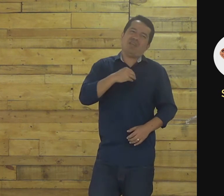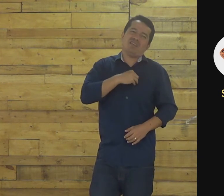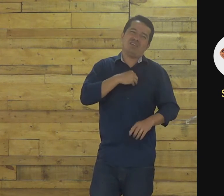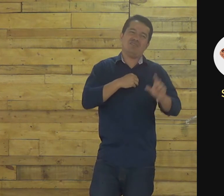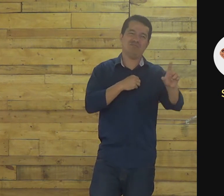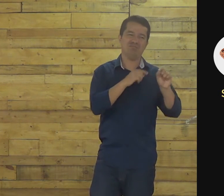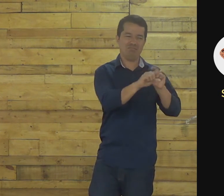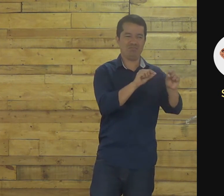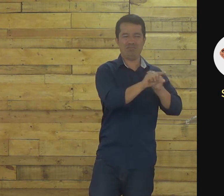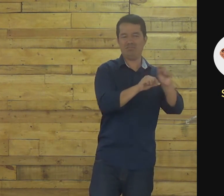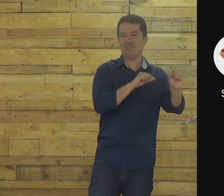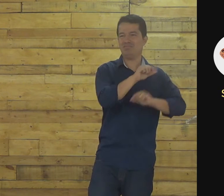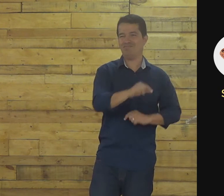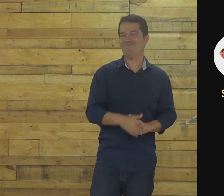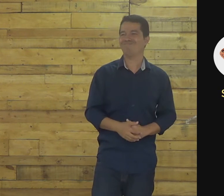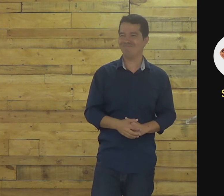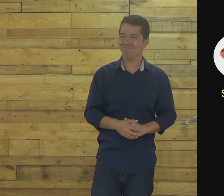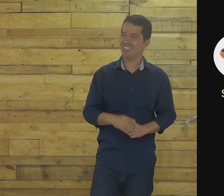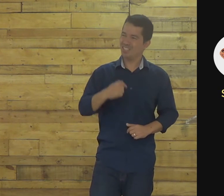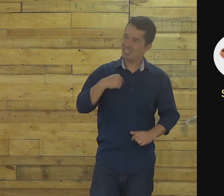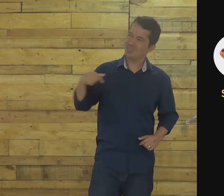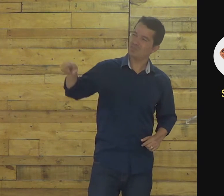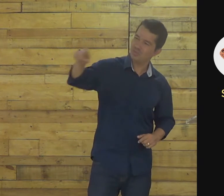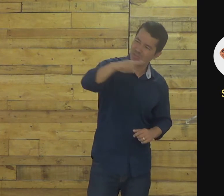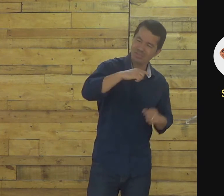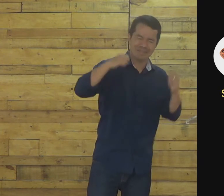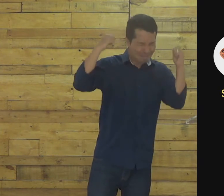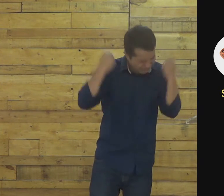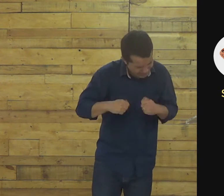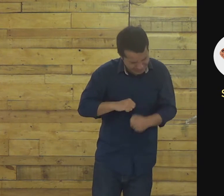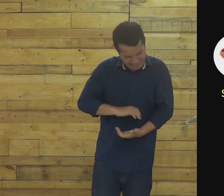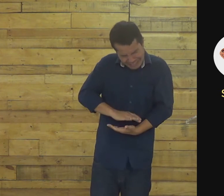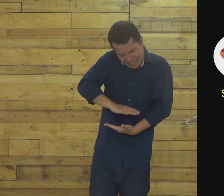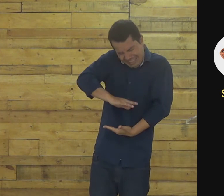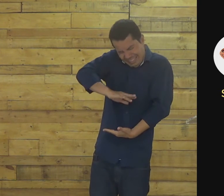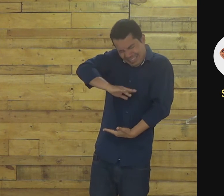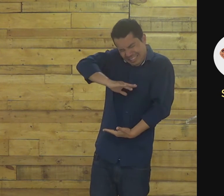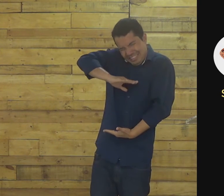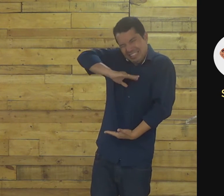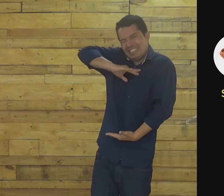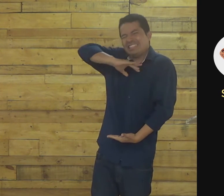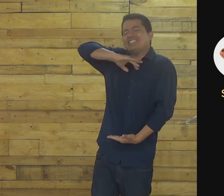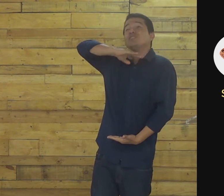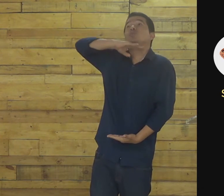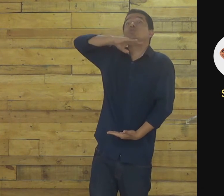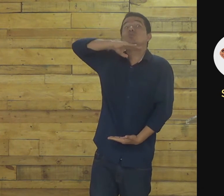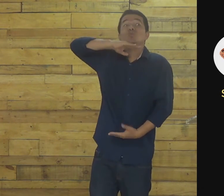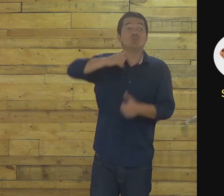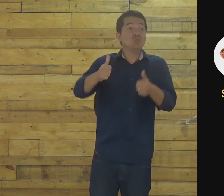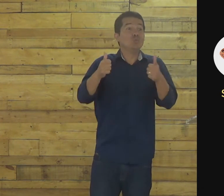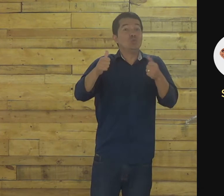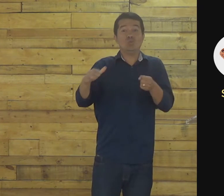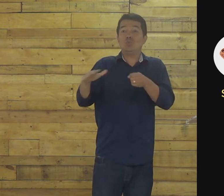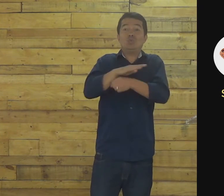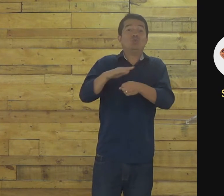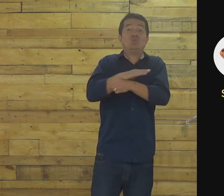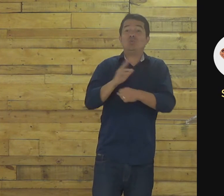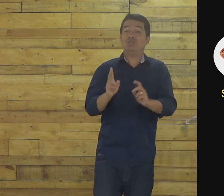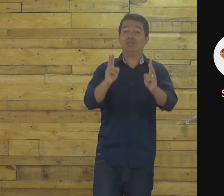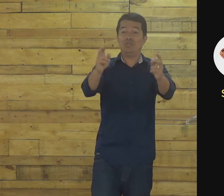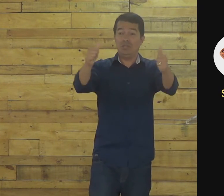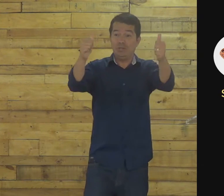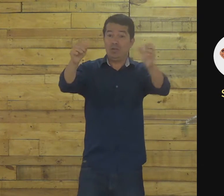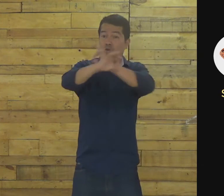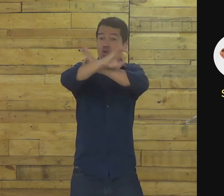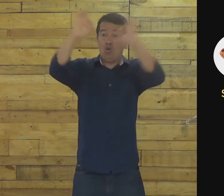que esse tanque vazio é porque você tem escolhido o pecado. Você precisa fazer o contrário, se encher